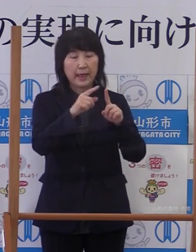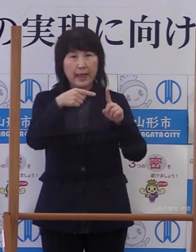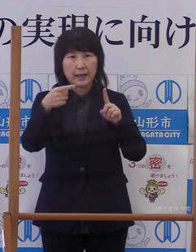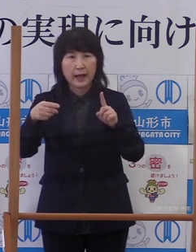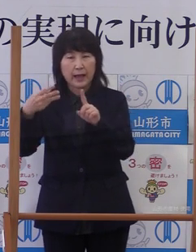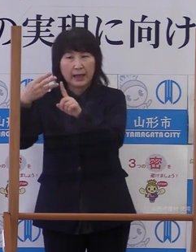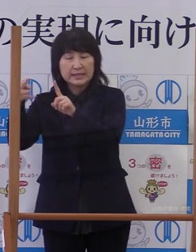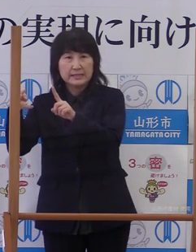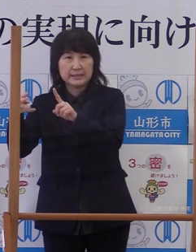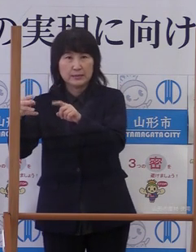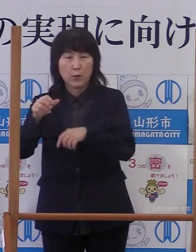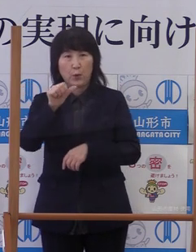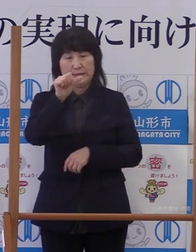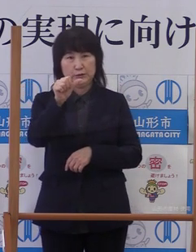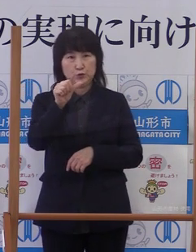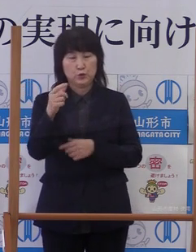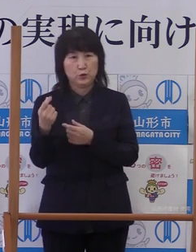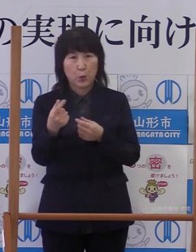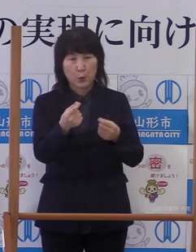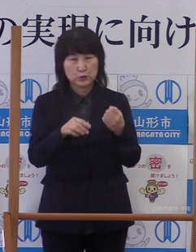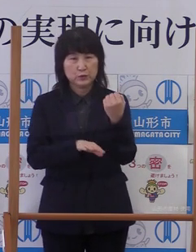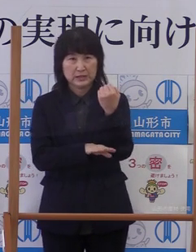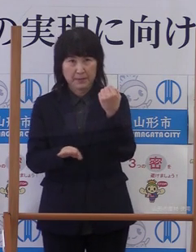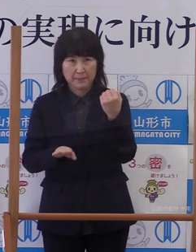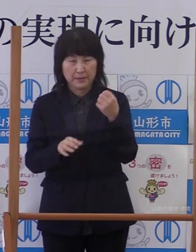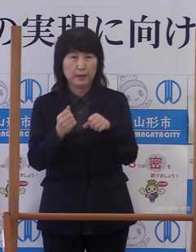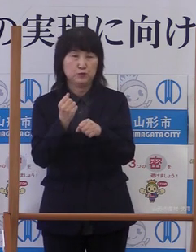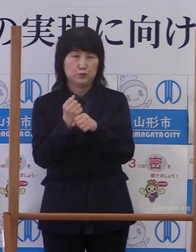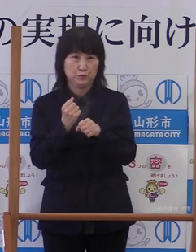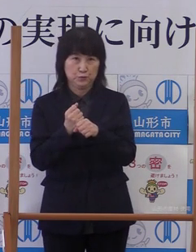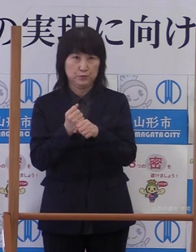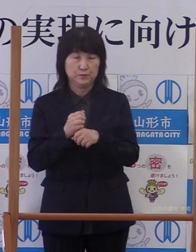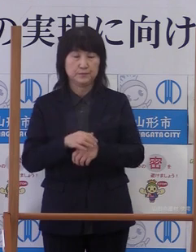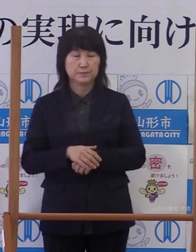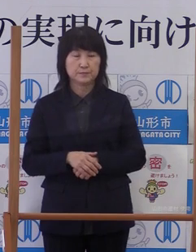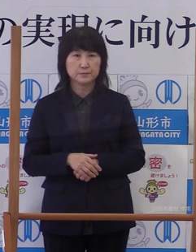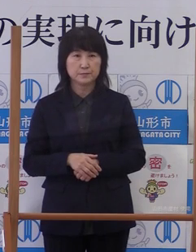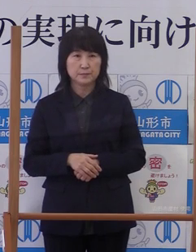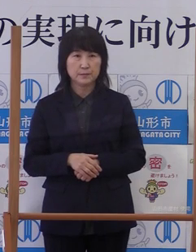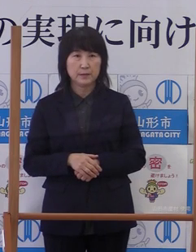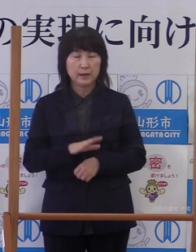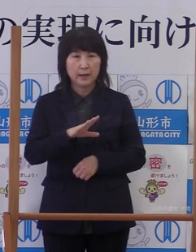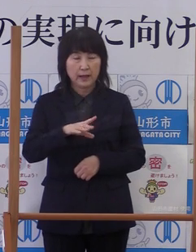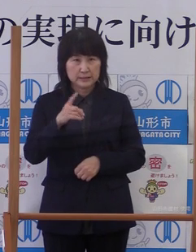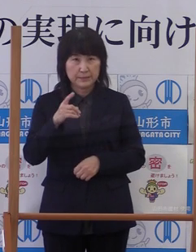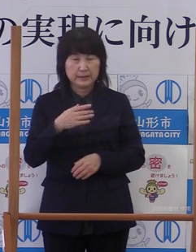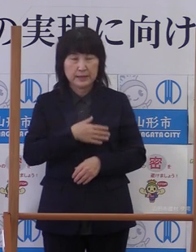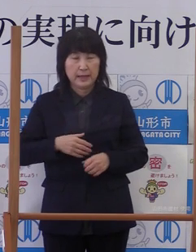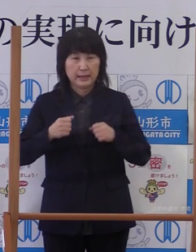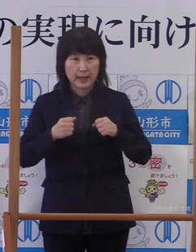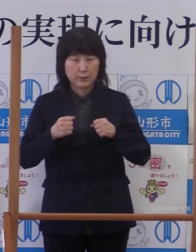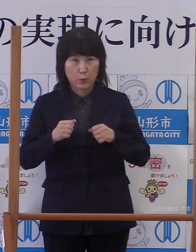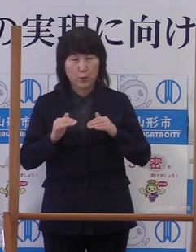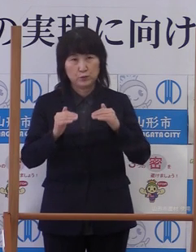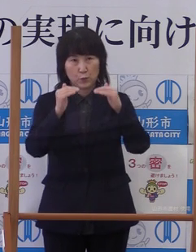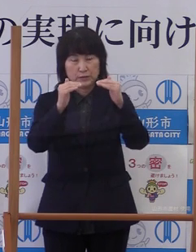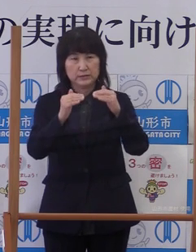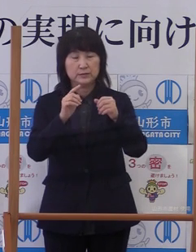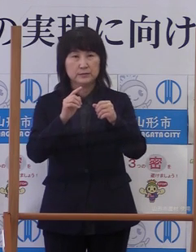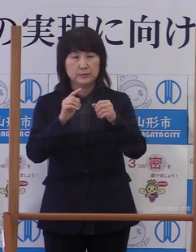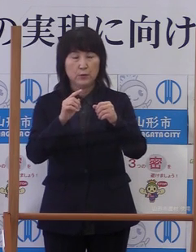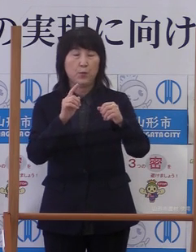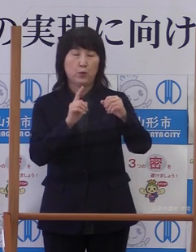から括弧 E までの5つの共通基盤で構成しております。はじめに健康の保持増進についてです。